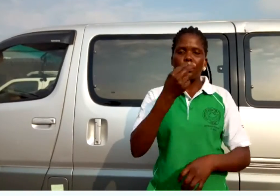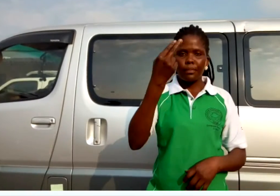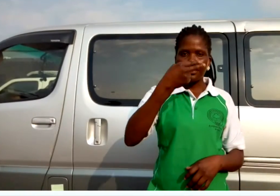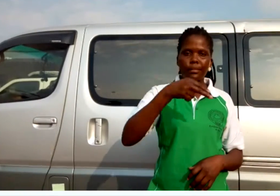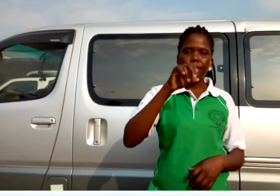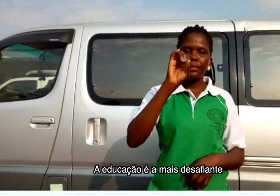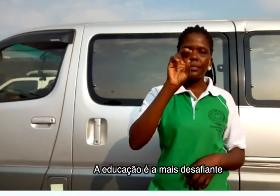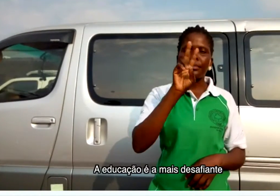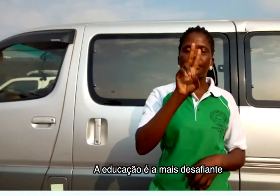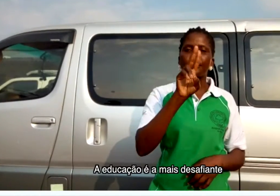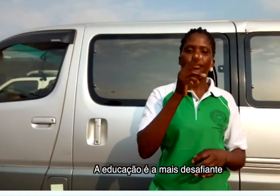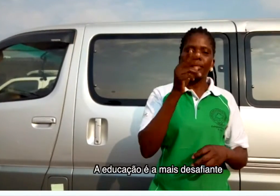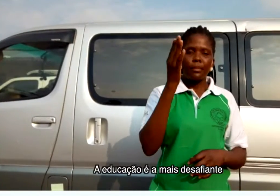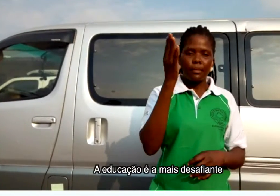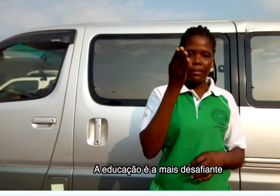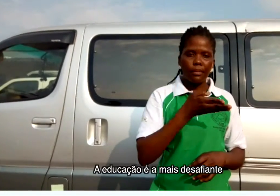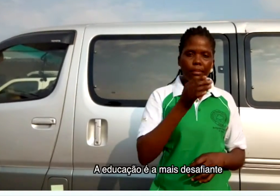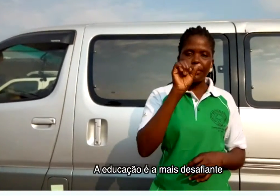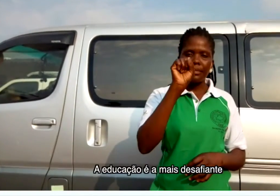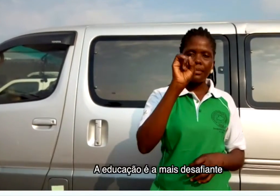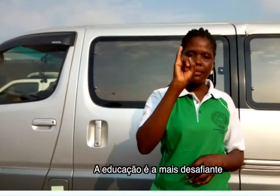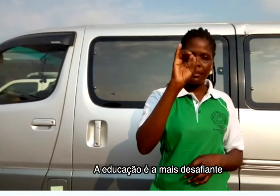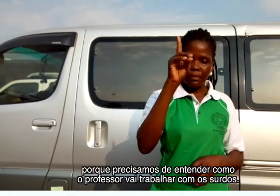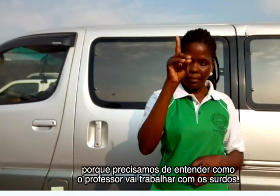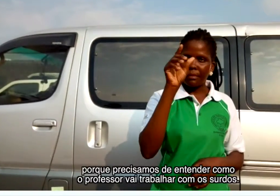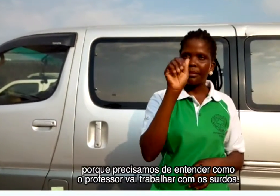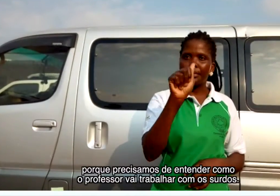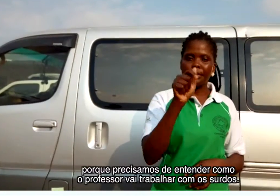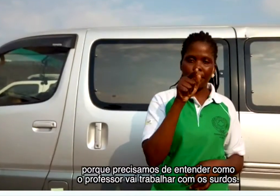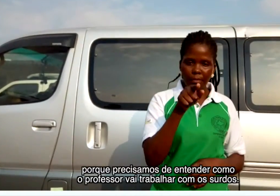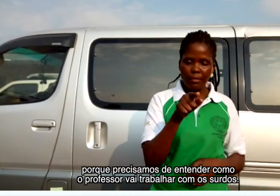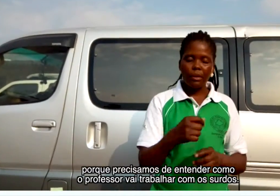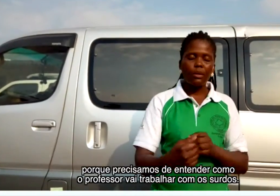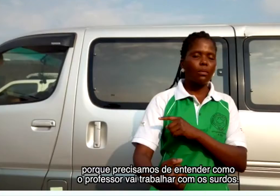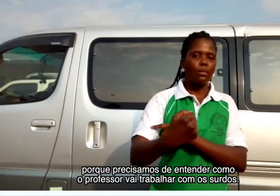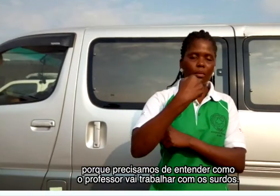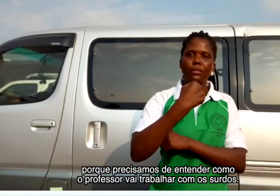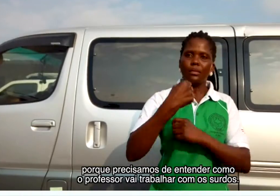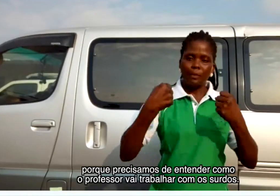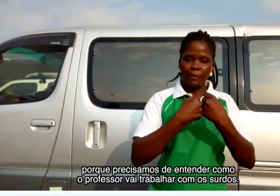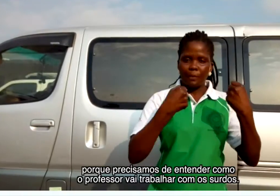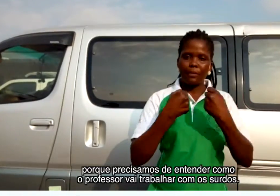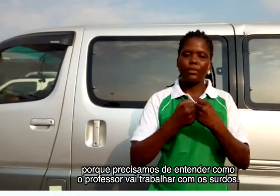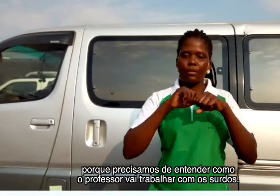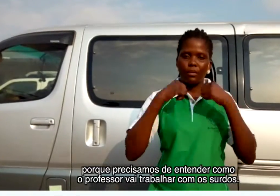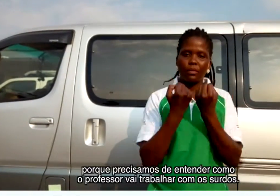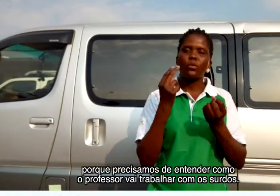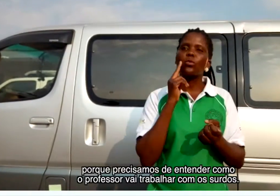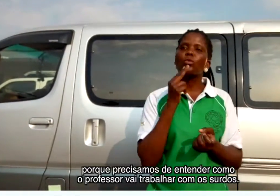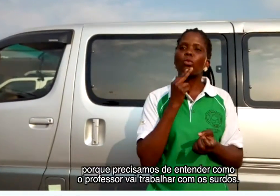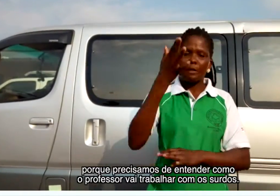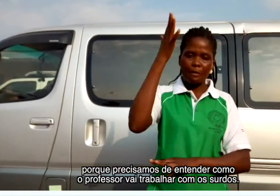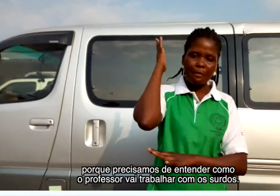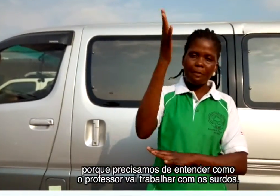A educação é a mais desafiante porque precisamos de entender como o professor vai trabalhar com os surdos.